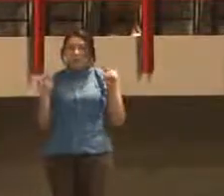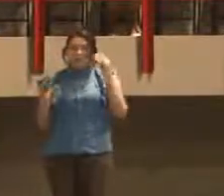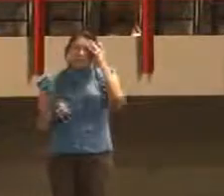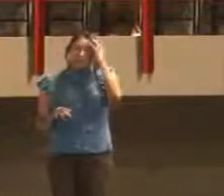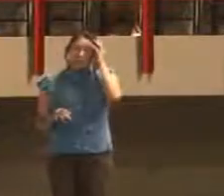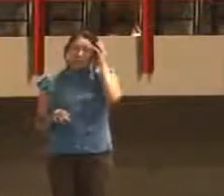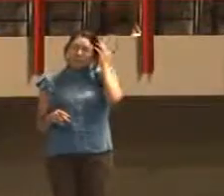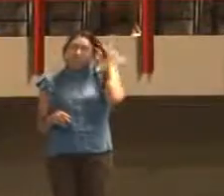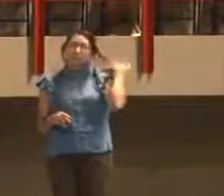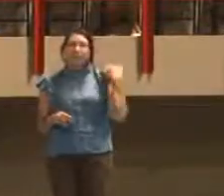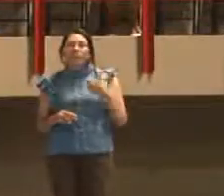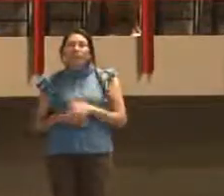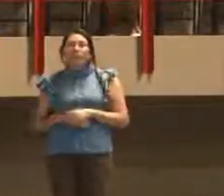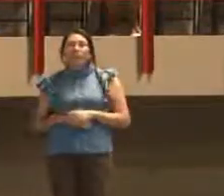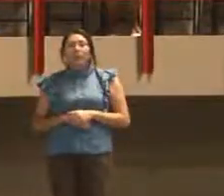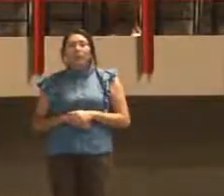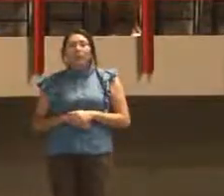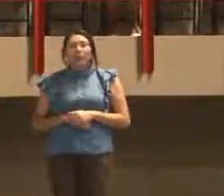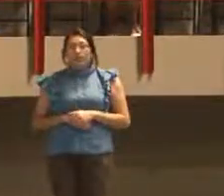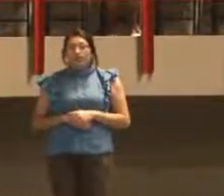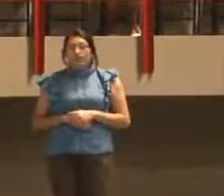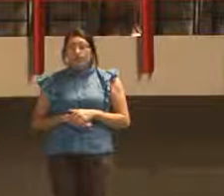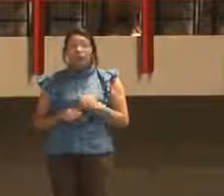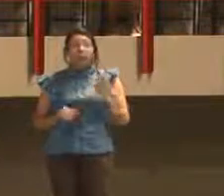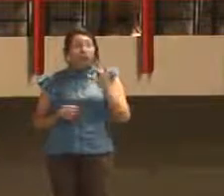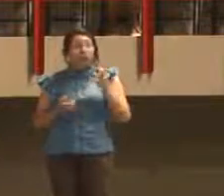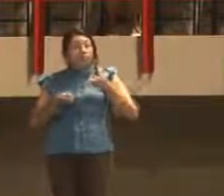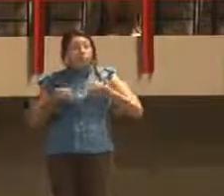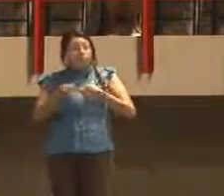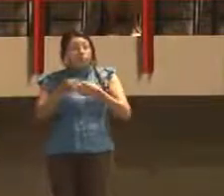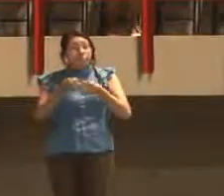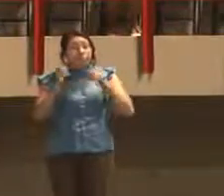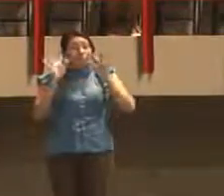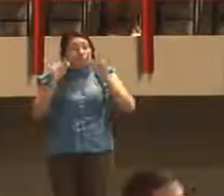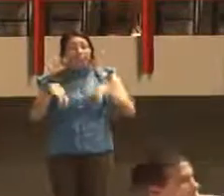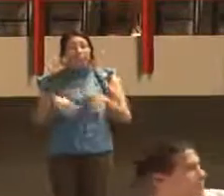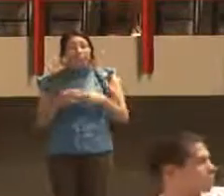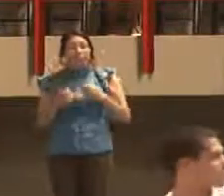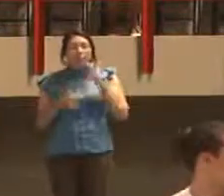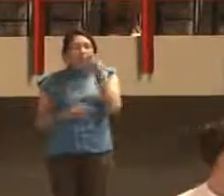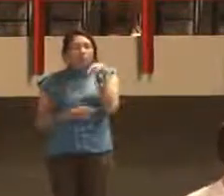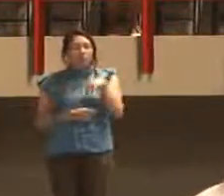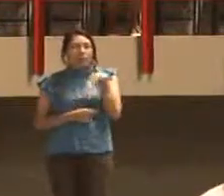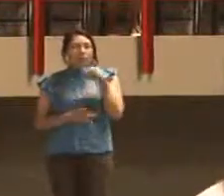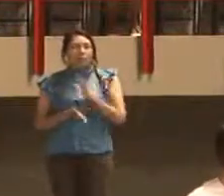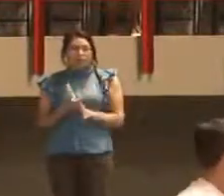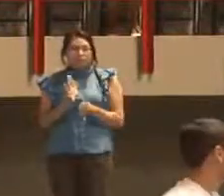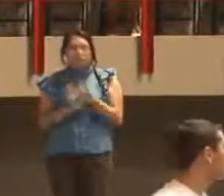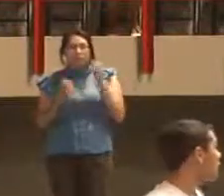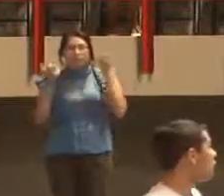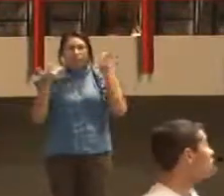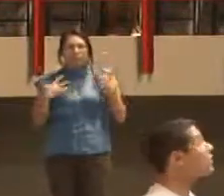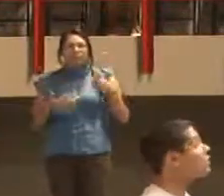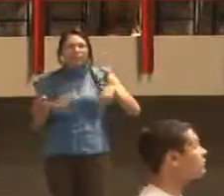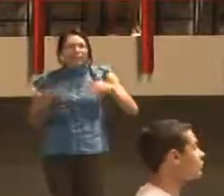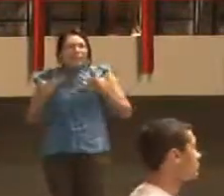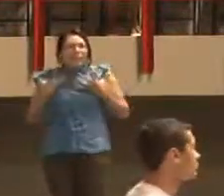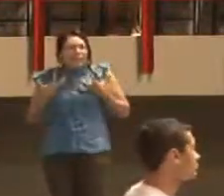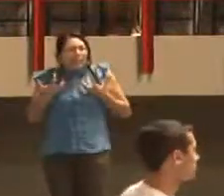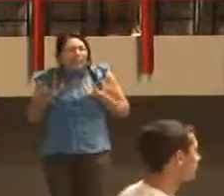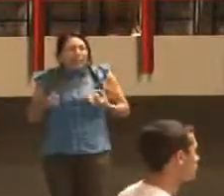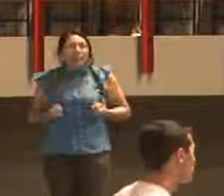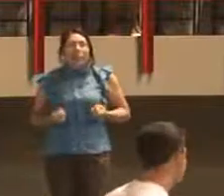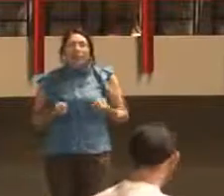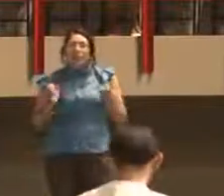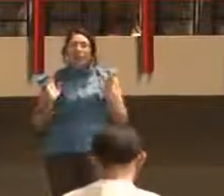bem? Pessoal, só uma última dica aqui para a gente fechar. 5 minutinhos a gente encerra aqui. Sei que está todo mundo cansado, já é